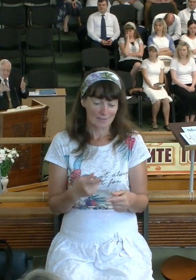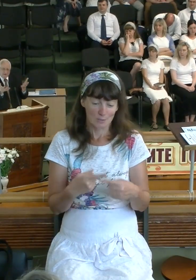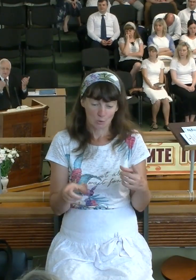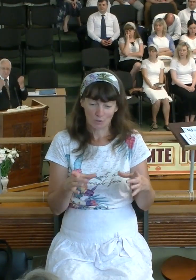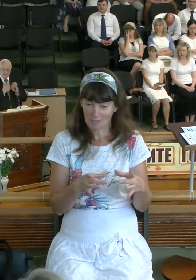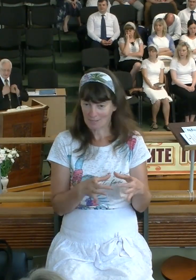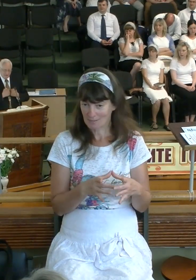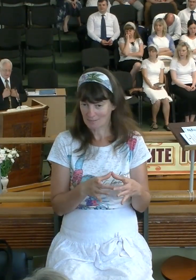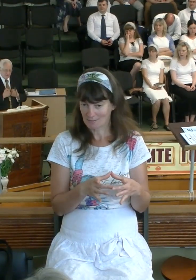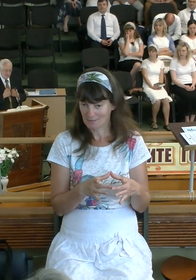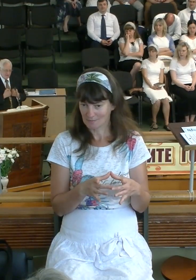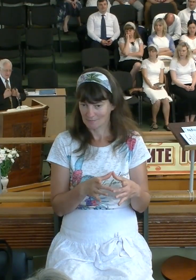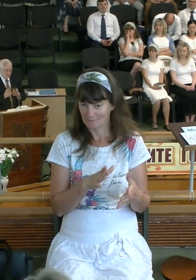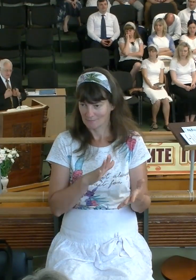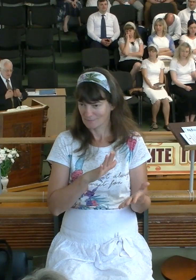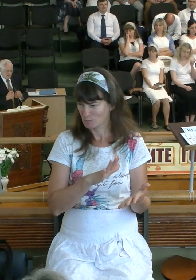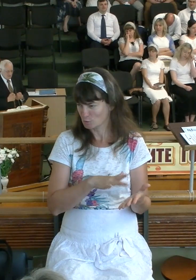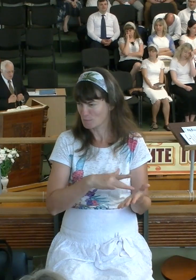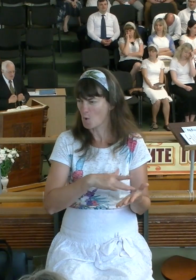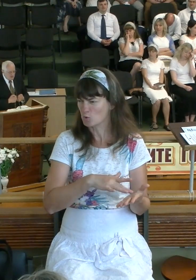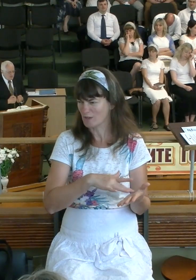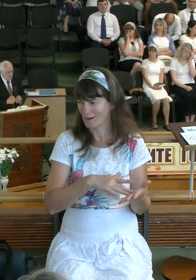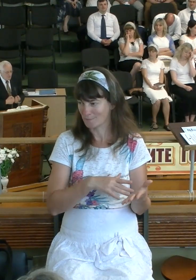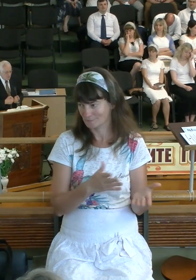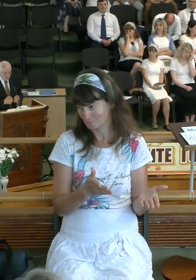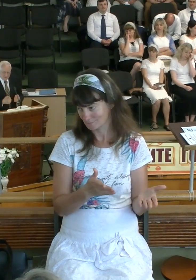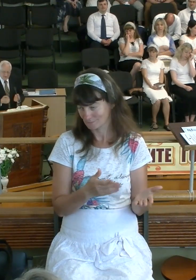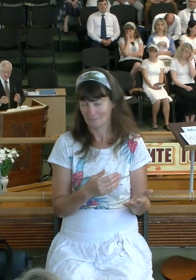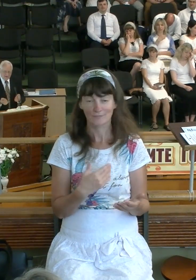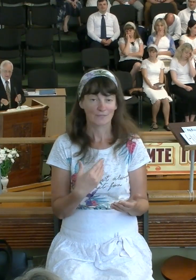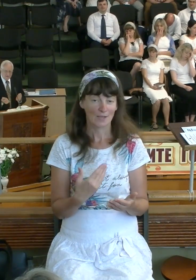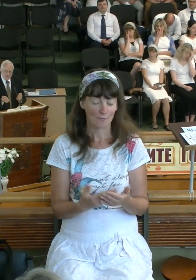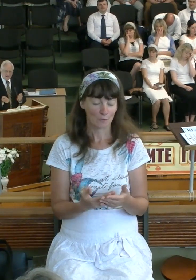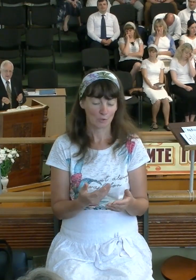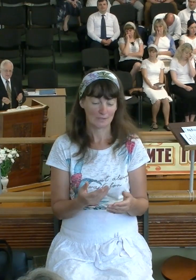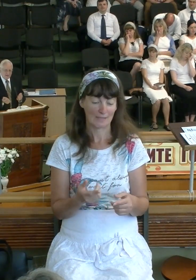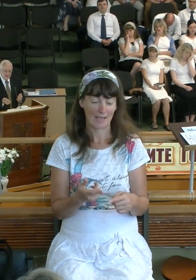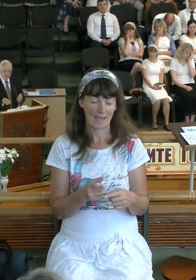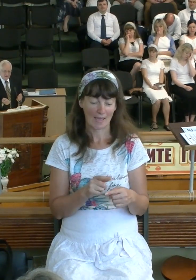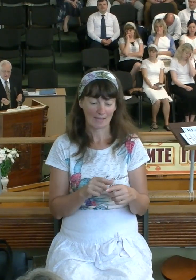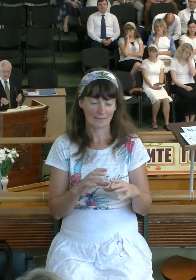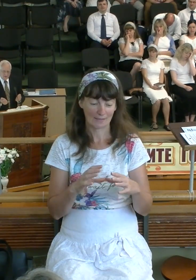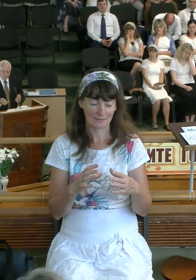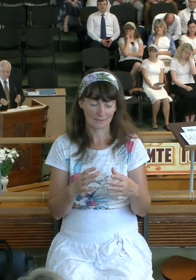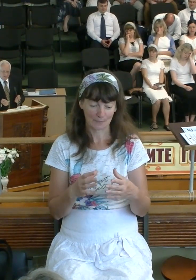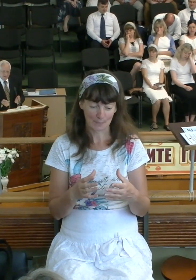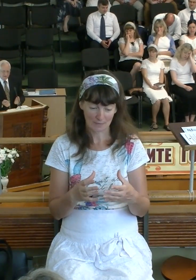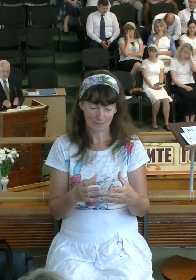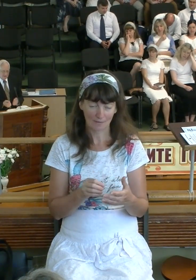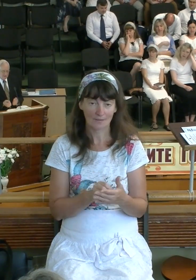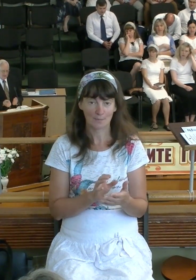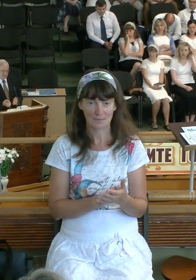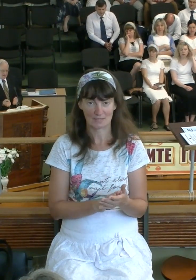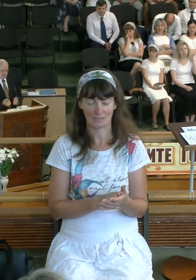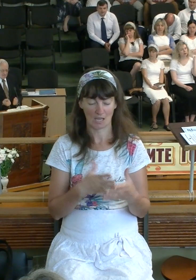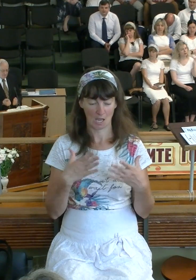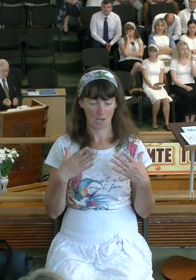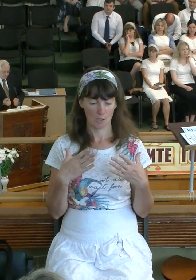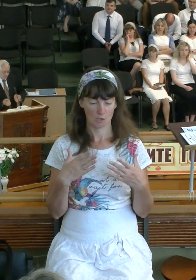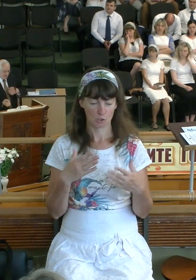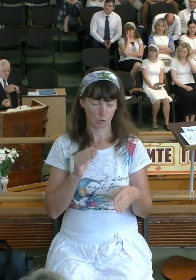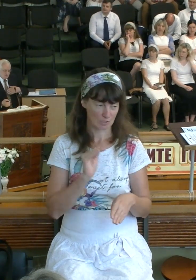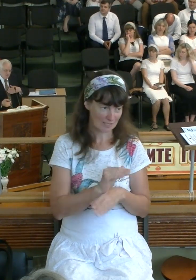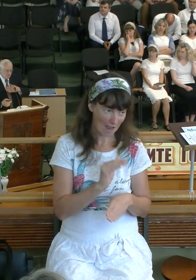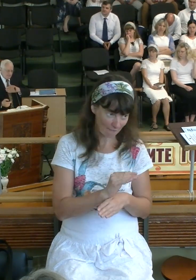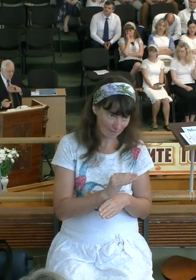он принимает. Но дьявол входит, как рыкающий лев, ища кого